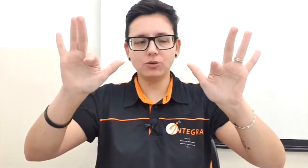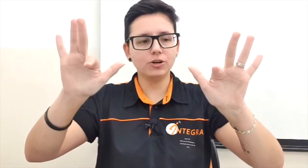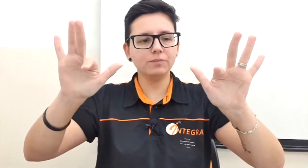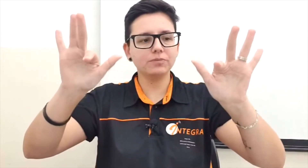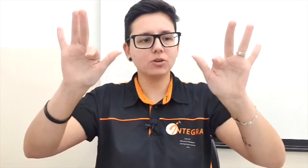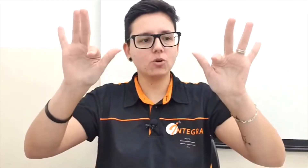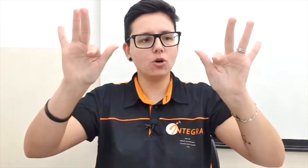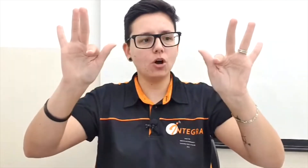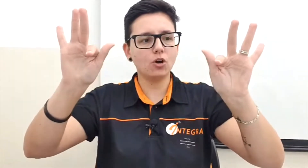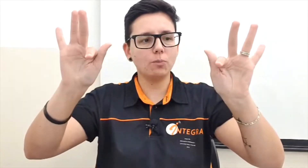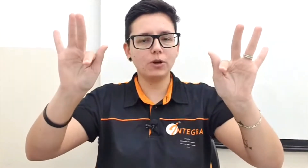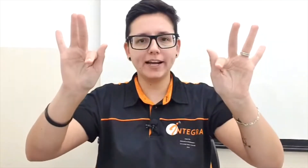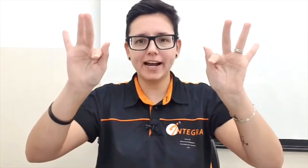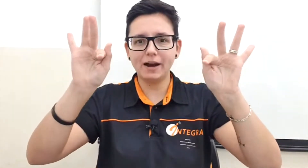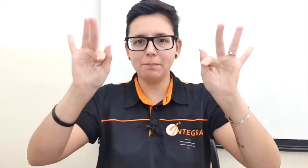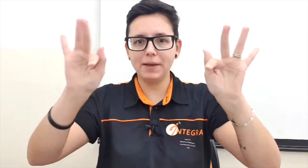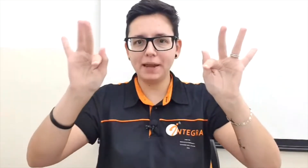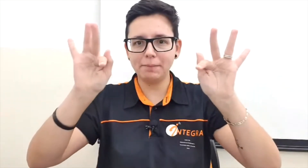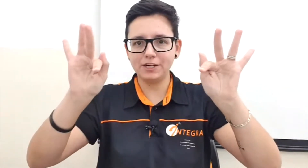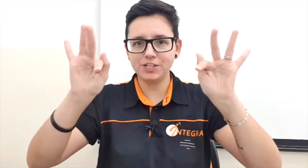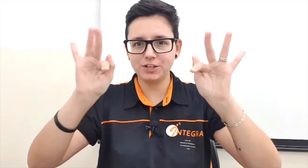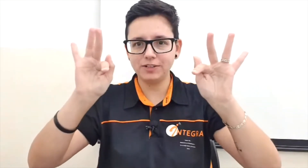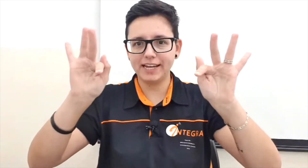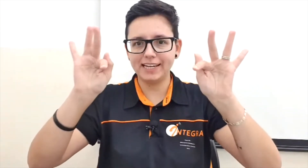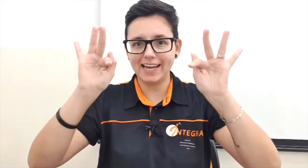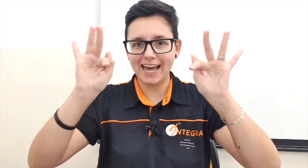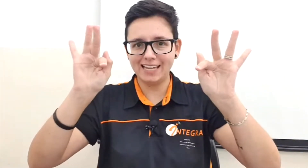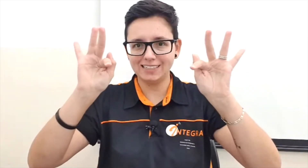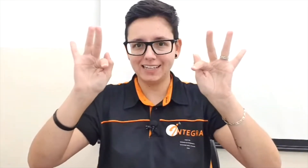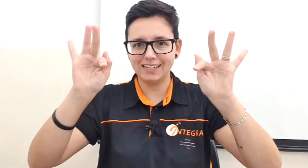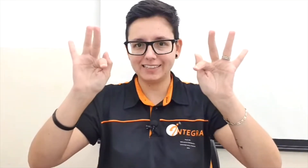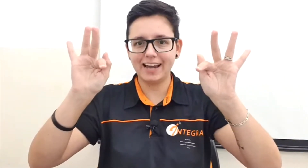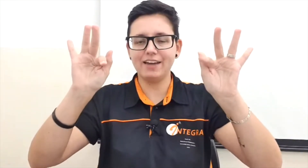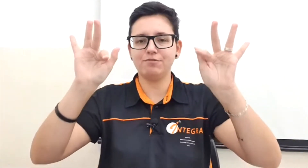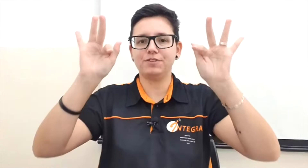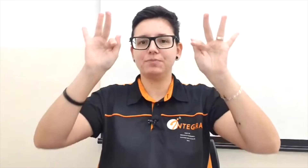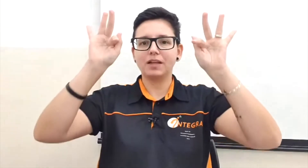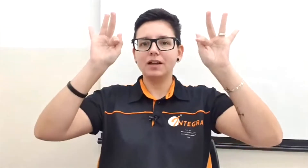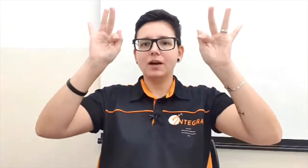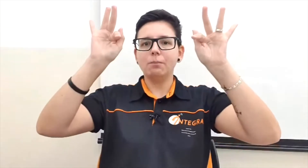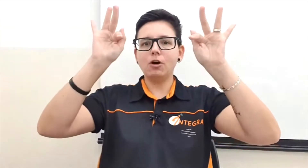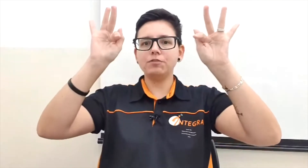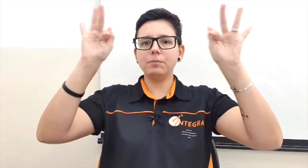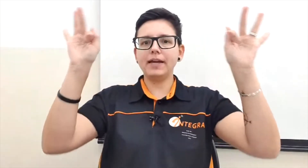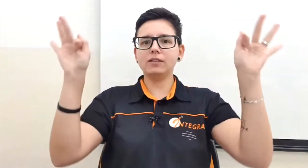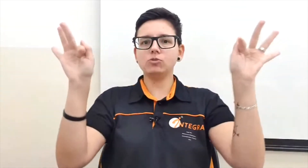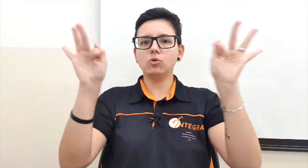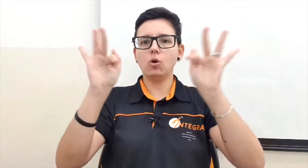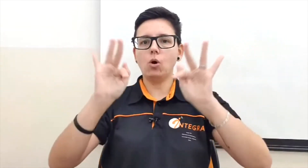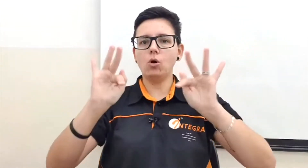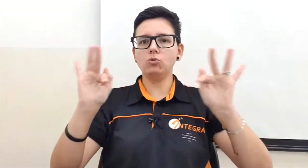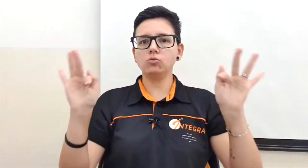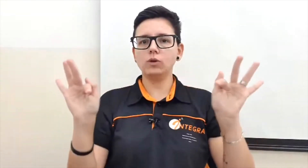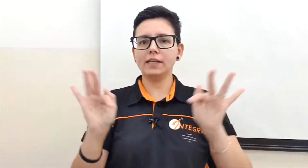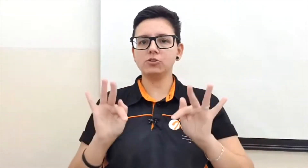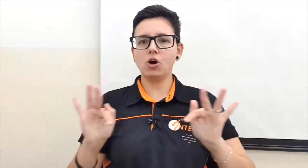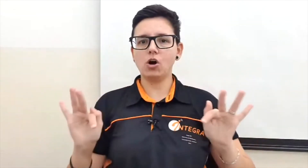indicador, coloca o polegar bem pertinho dele, essa é a letra F. Movimento